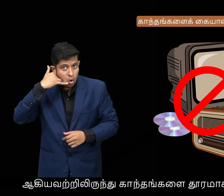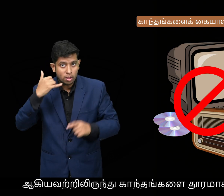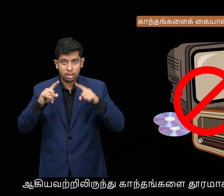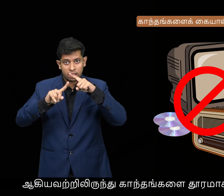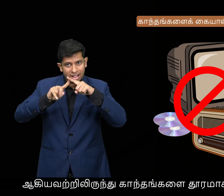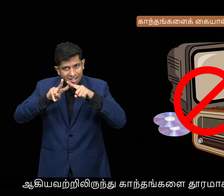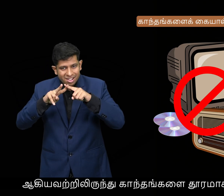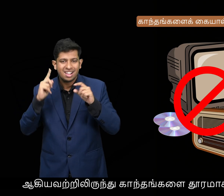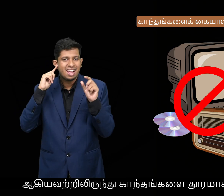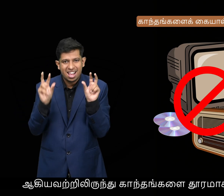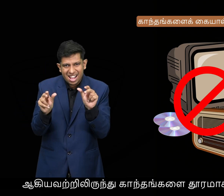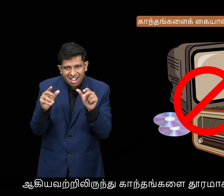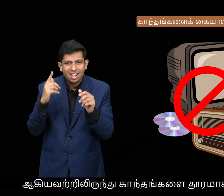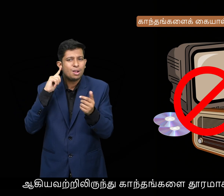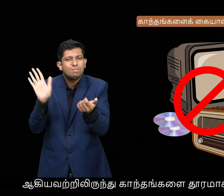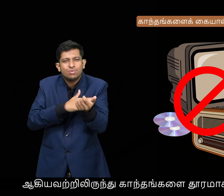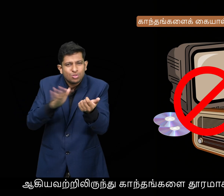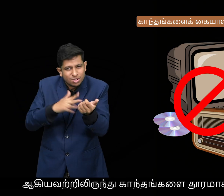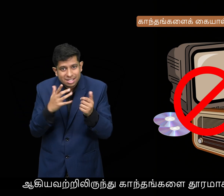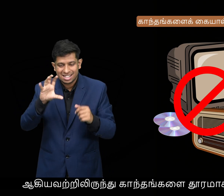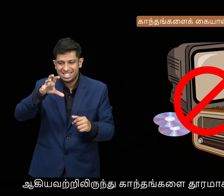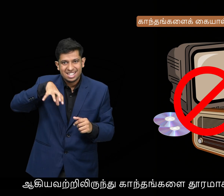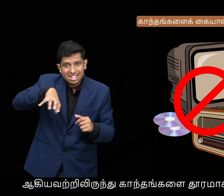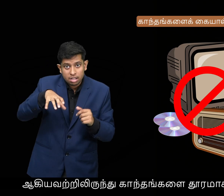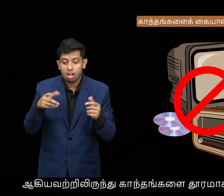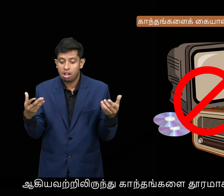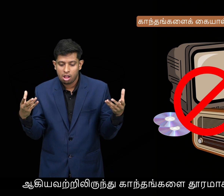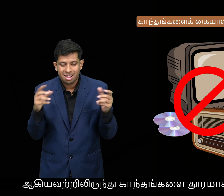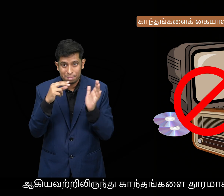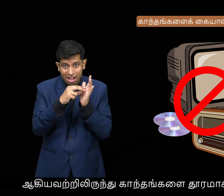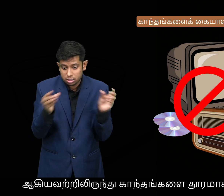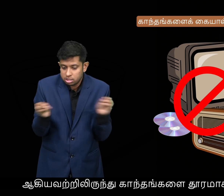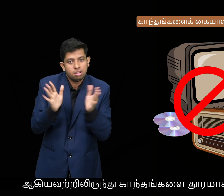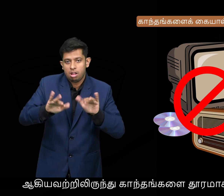ஆகியவற்றிலிருந்து காந்தங்களை தூரமாக வைக்கவும்.